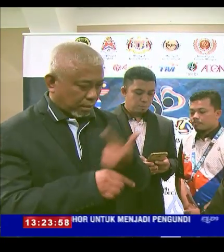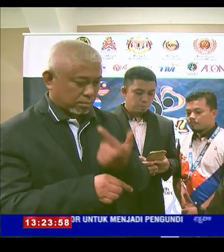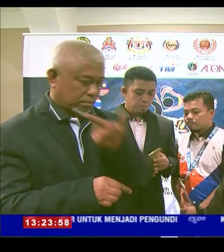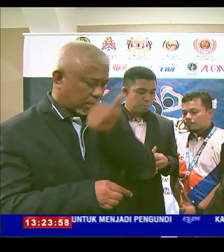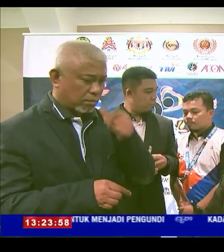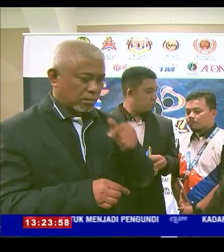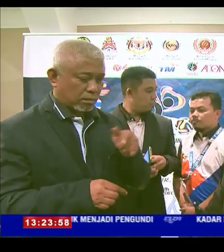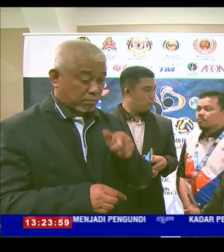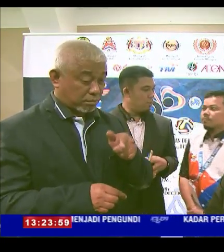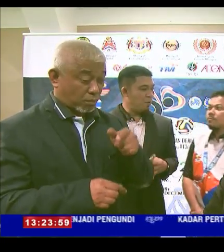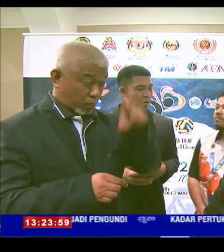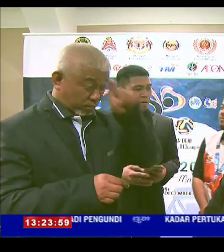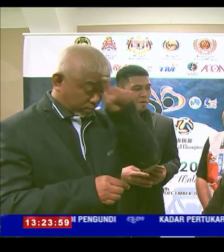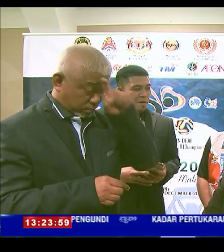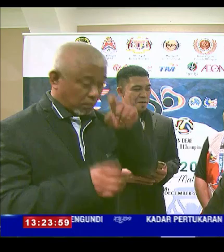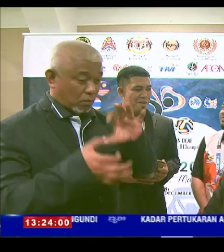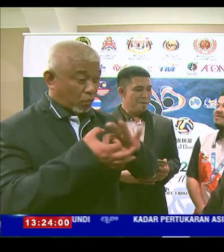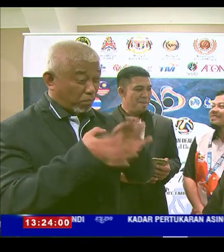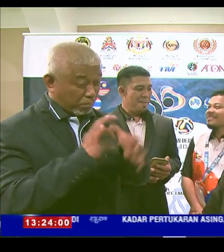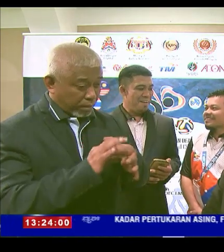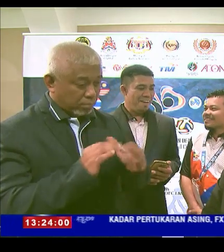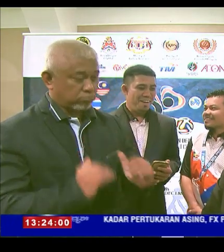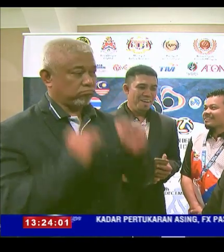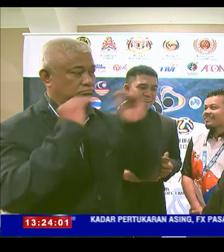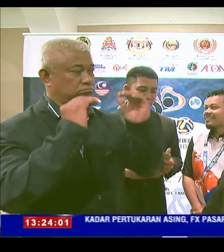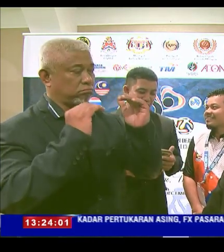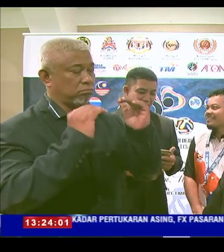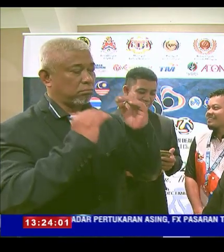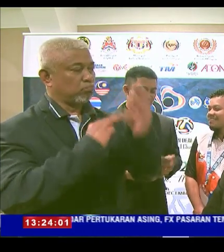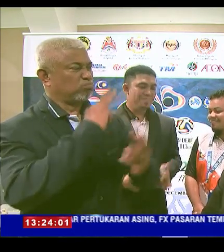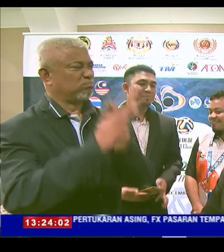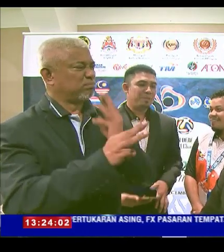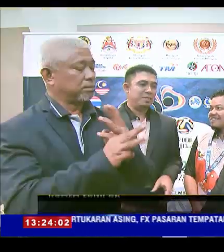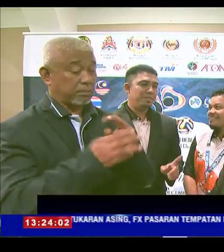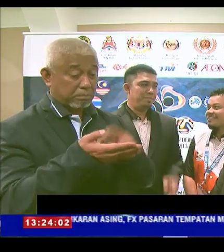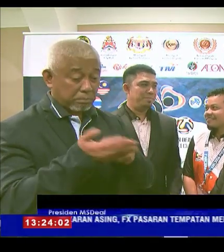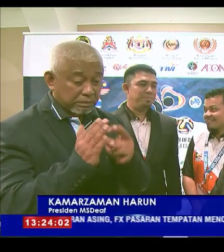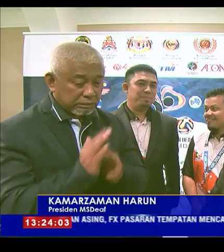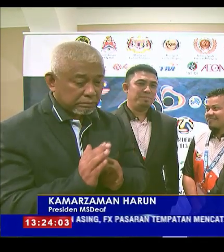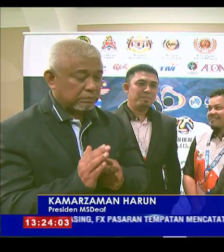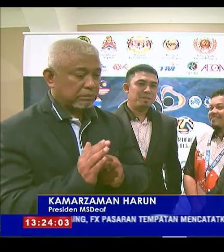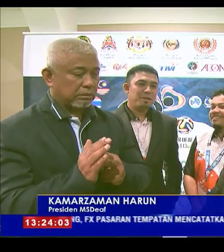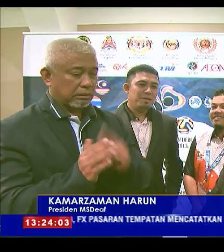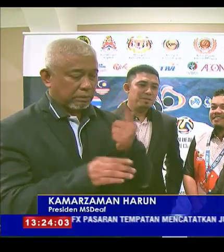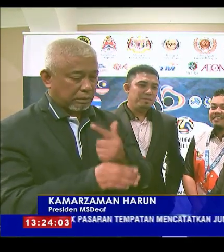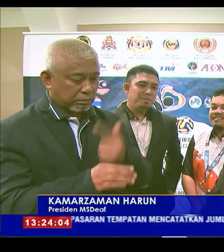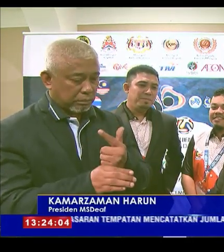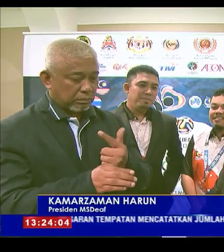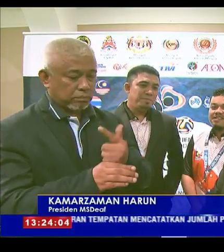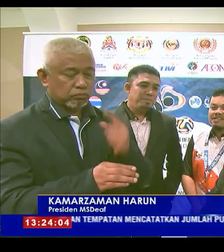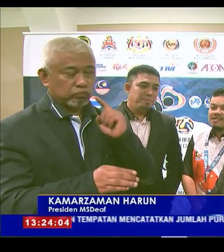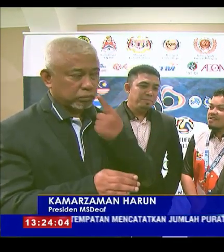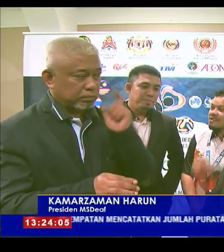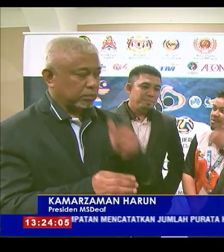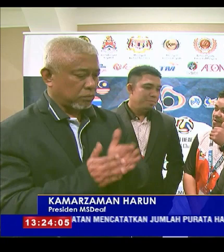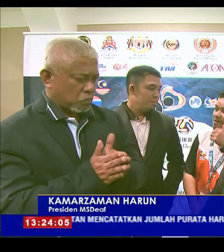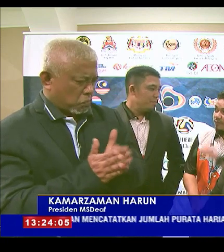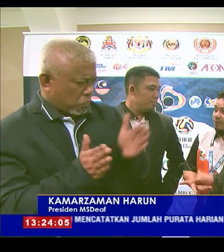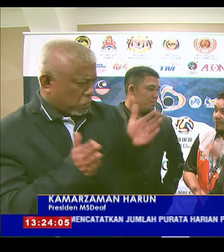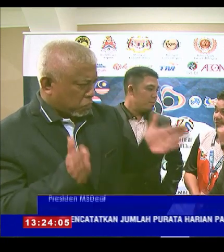untuk untuk membenarkan pihak MSN membantu kami dalam dari segi pusat latihan supaya dapat mempertingkatkan